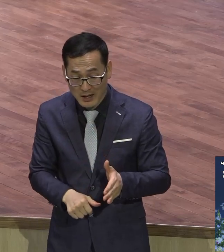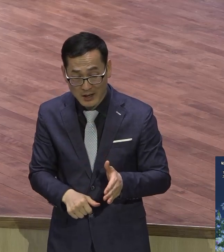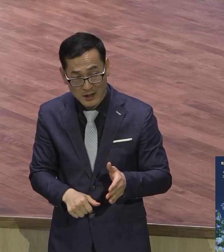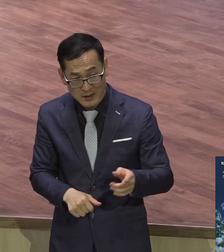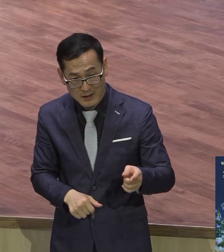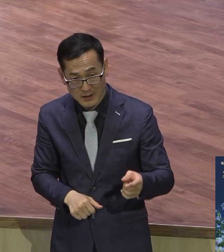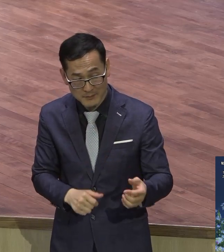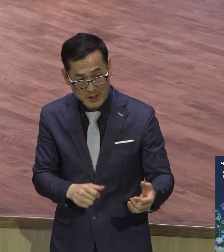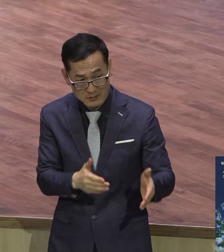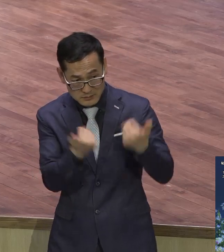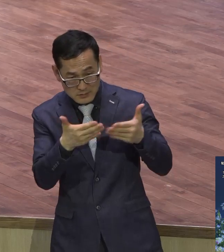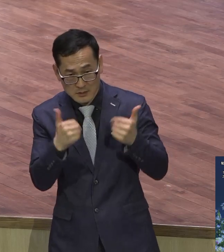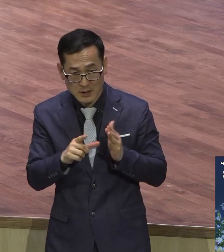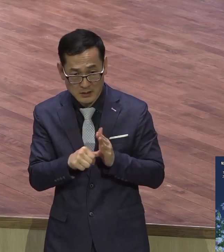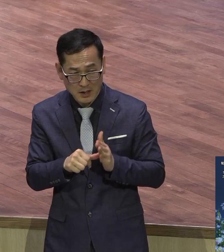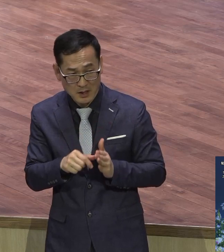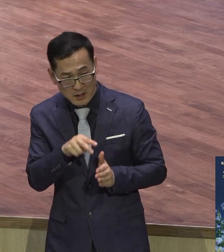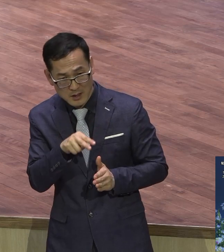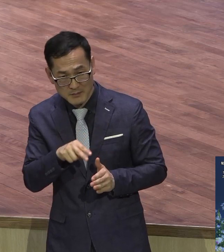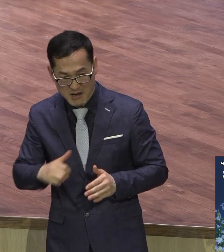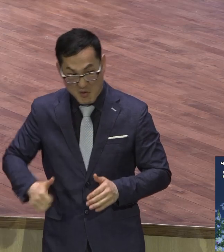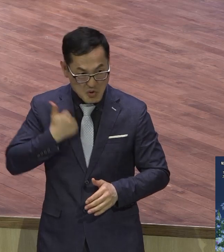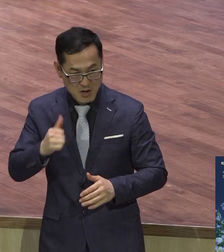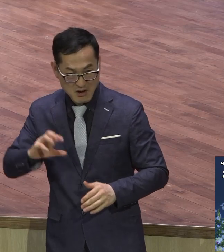불쌍해 이긴다니까. 무슨 싸움이 됩니까?